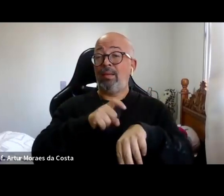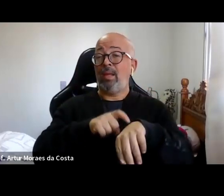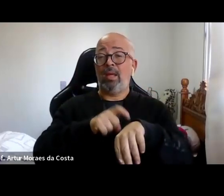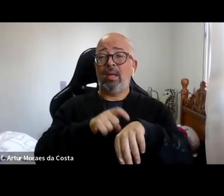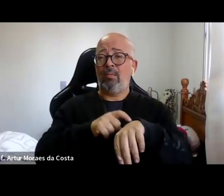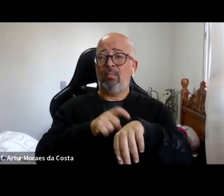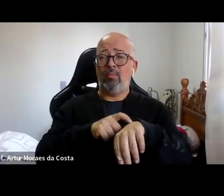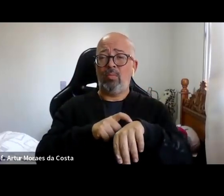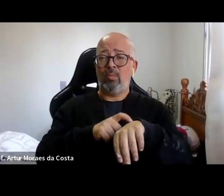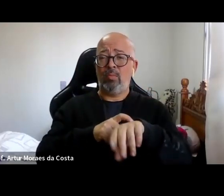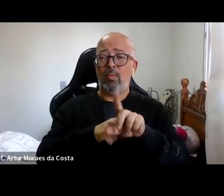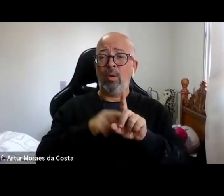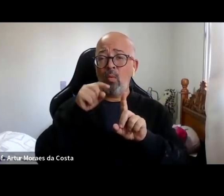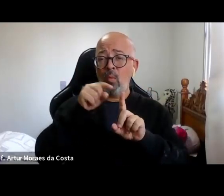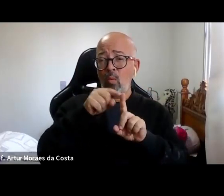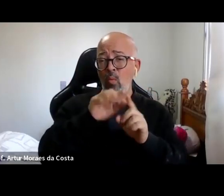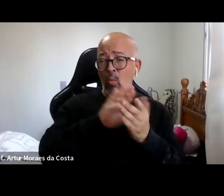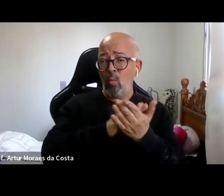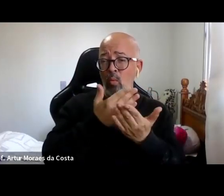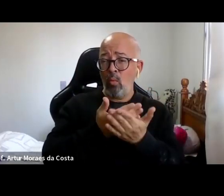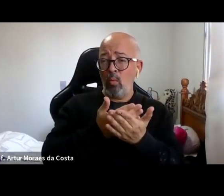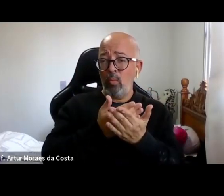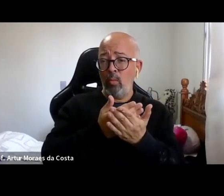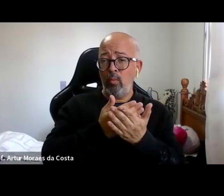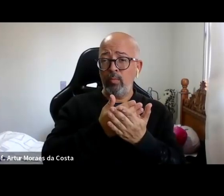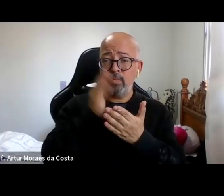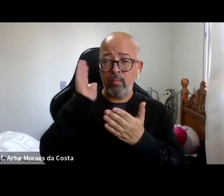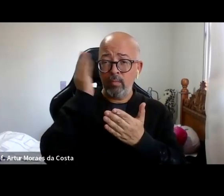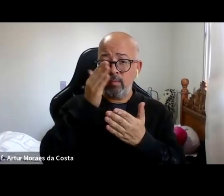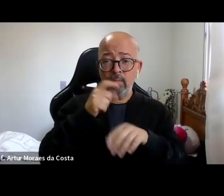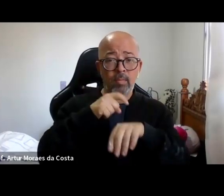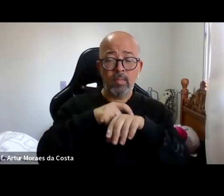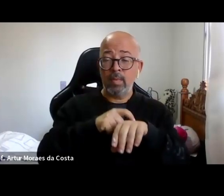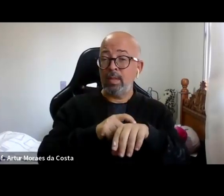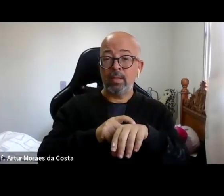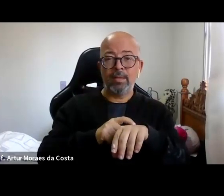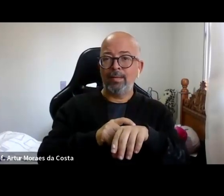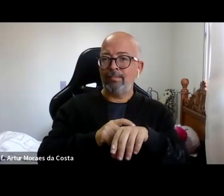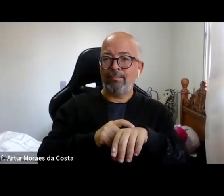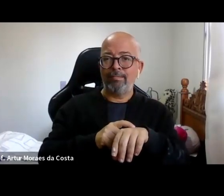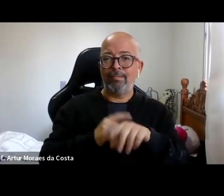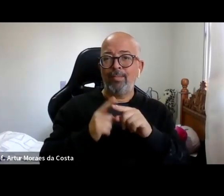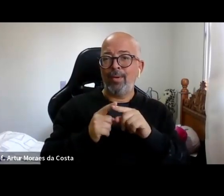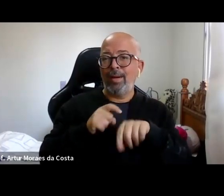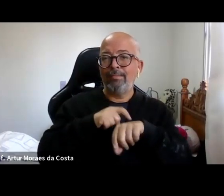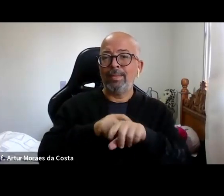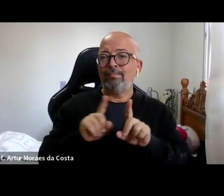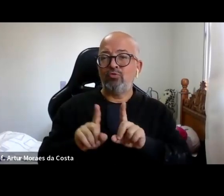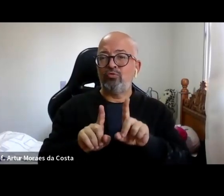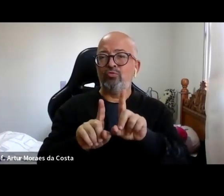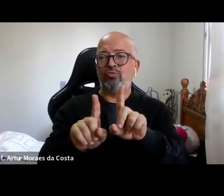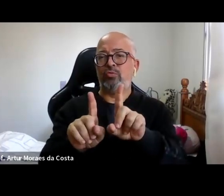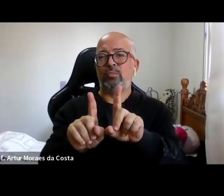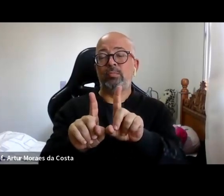actividades específicas para personas sordociegas actividades que eh se puedan adaptar